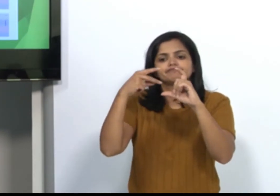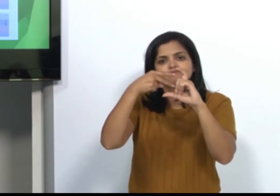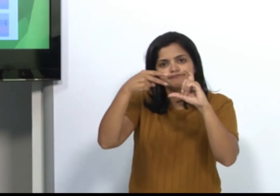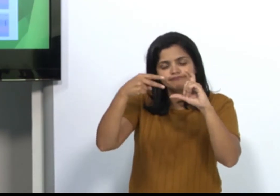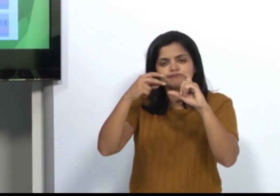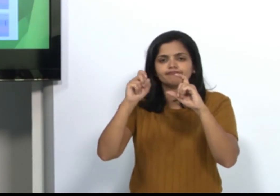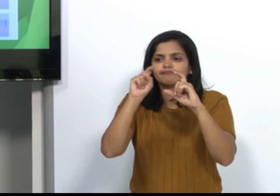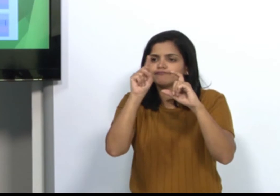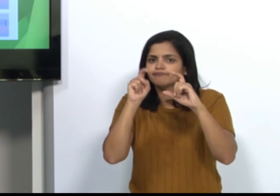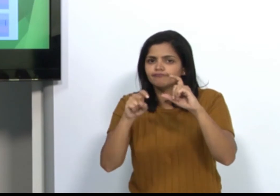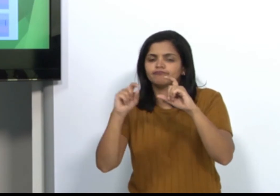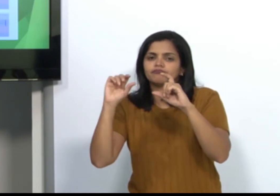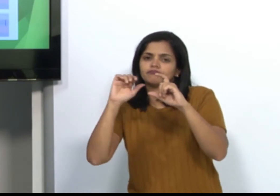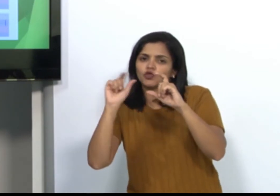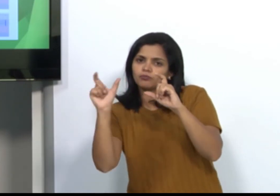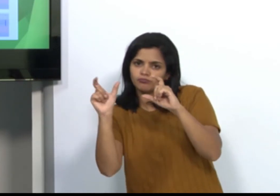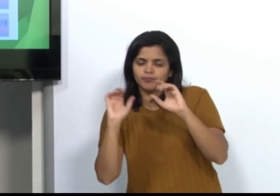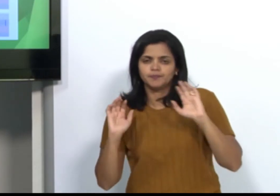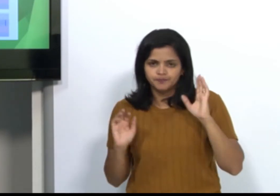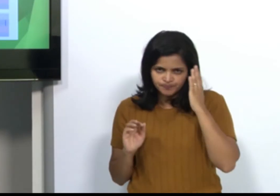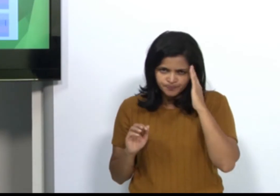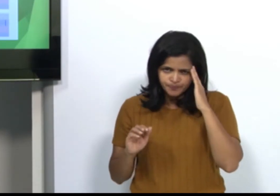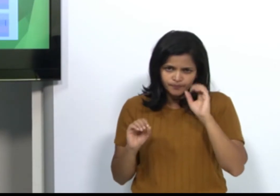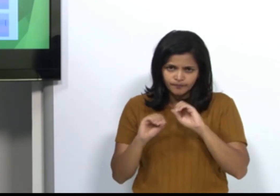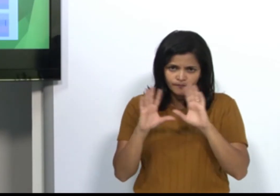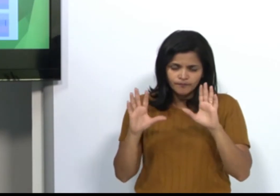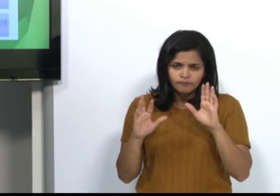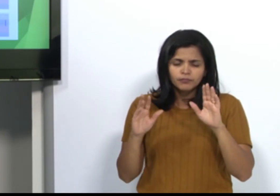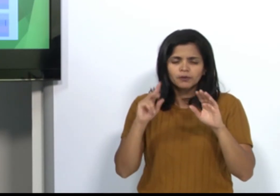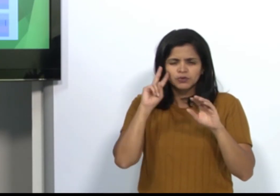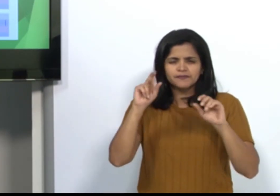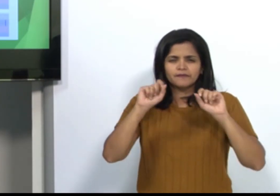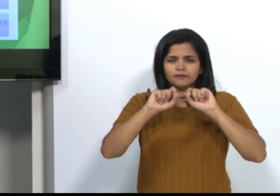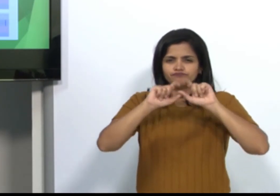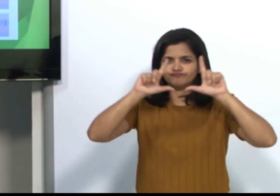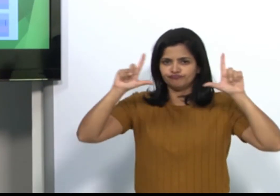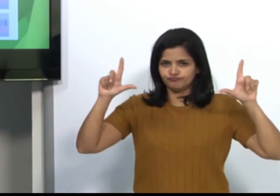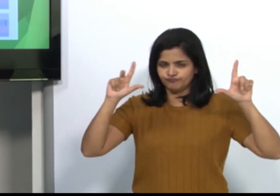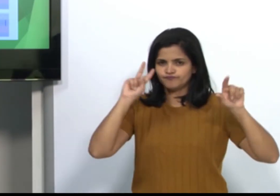ok? Entenderam? Vejam o slide.